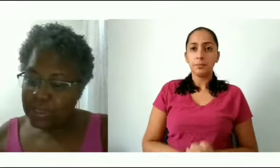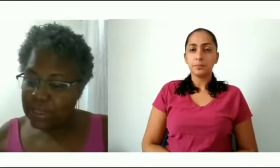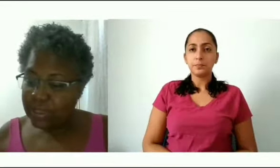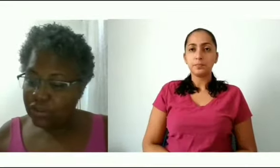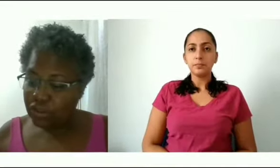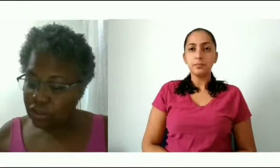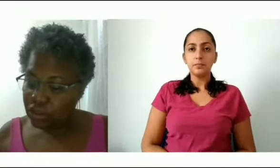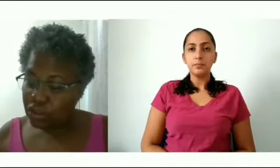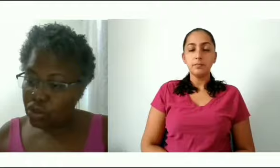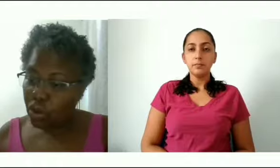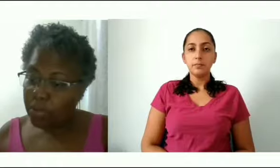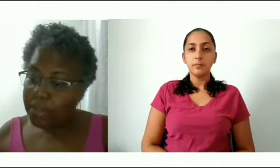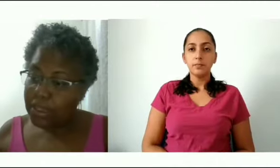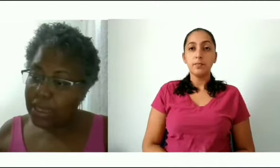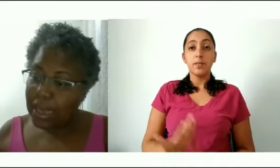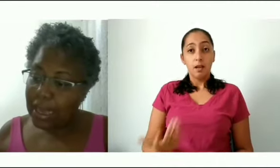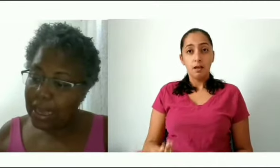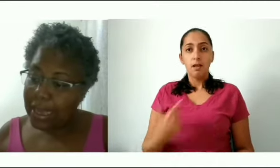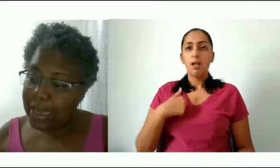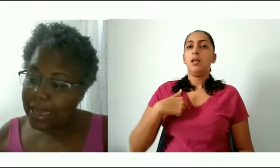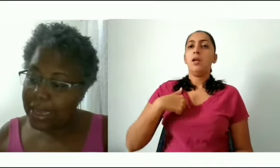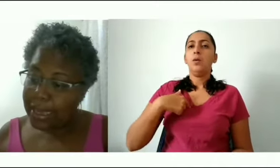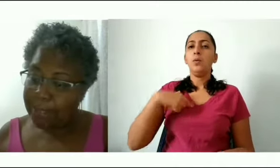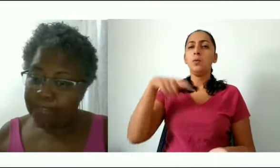falar para vocês sobre